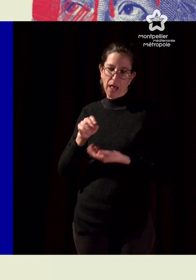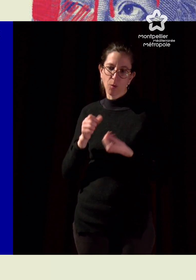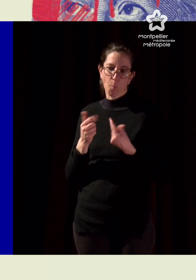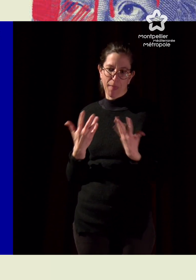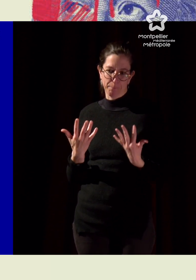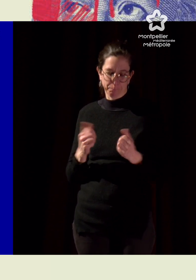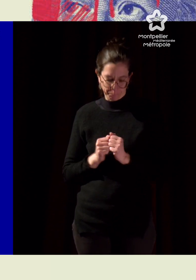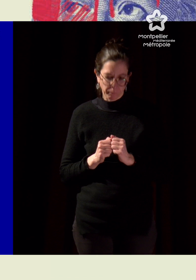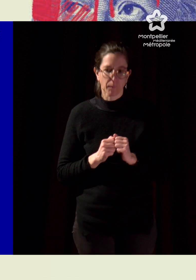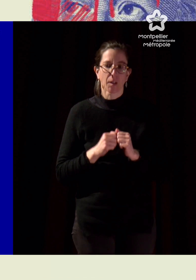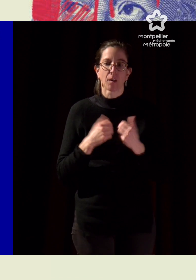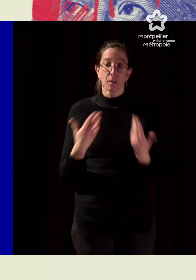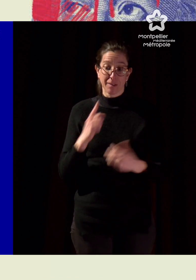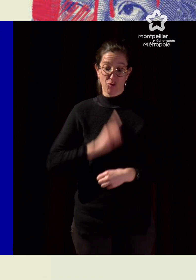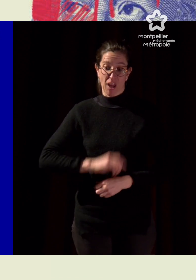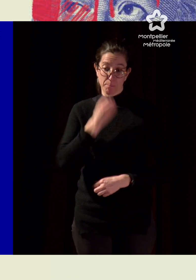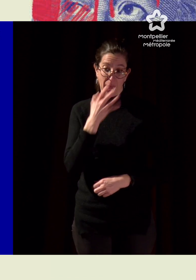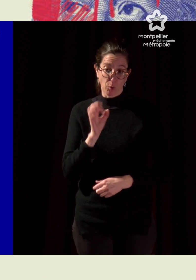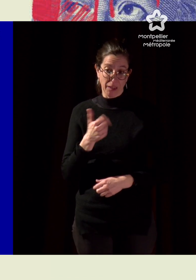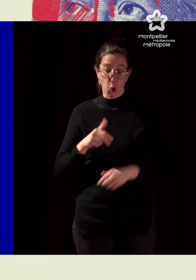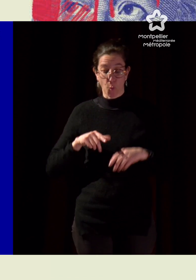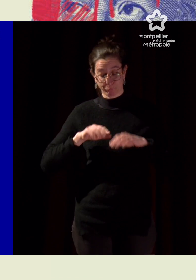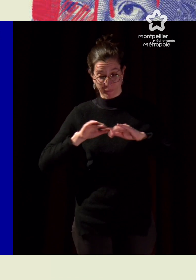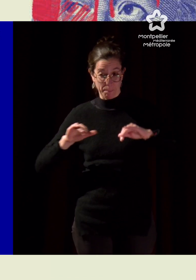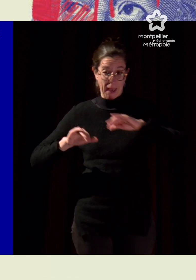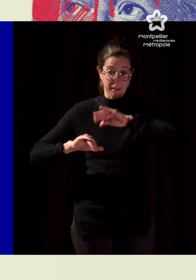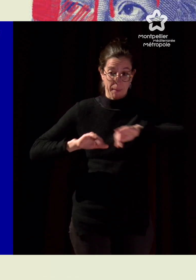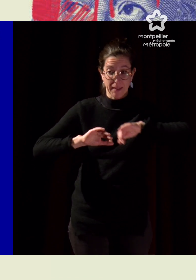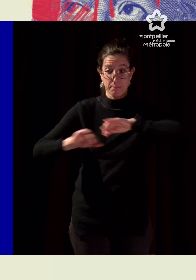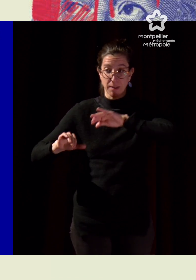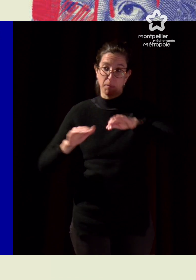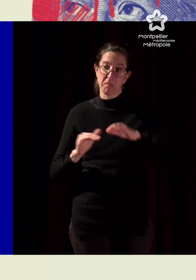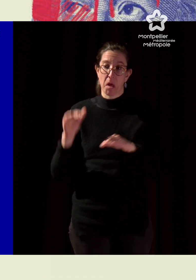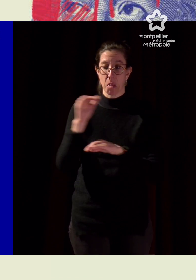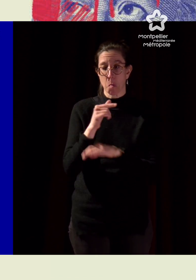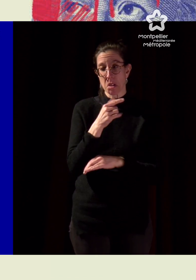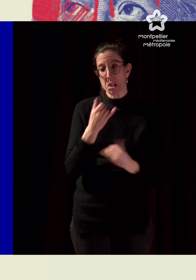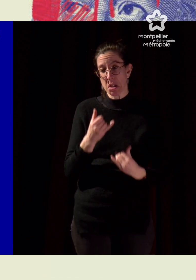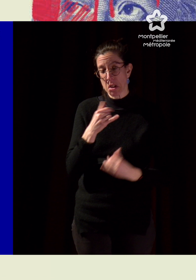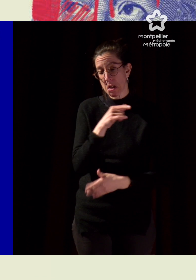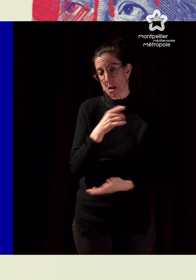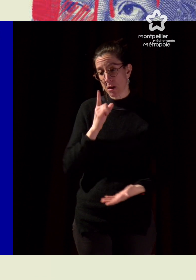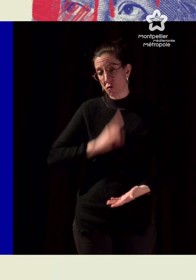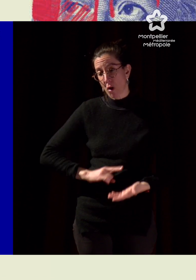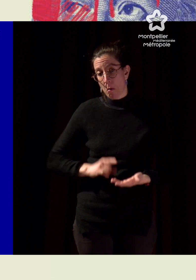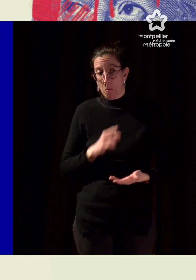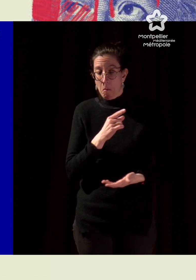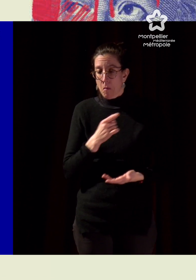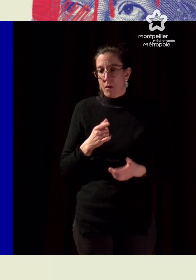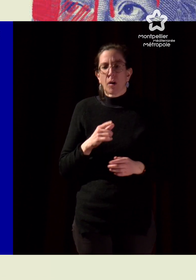permet à la lactase de digérer le lait chez les adultes, en fait, elle n'est pas très fréquente dans cette région du monde. Je vous avais dit, dans le nord de l'Europe,